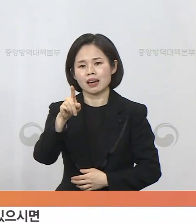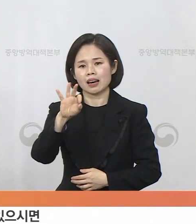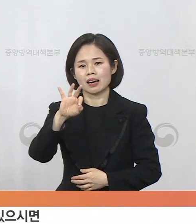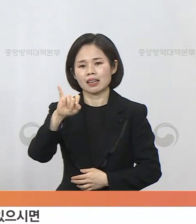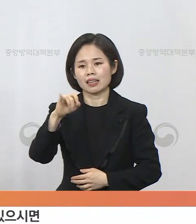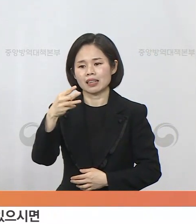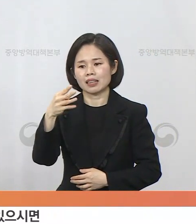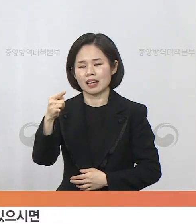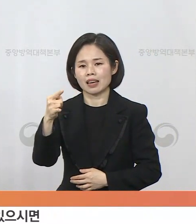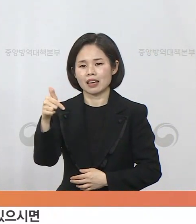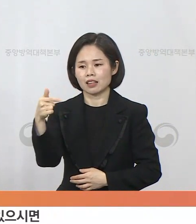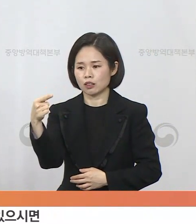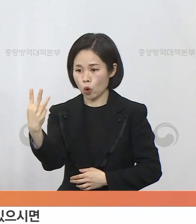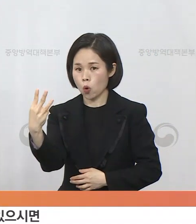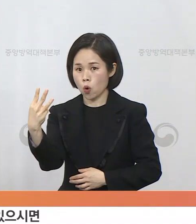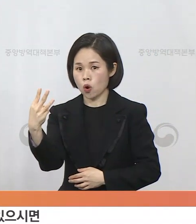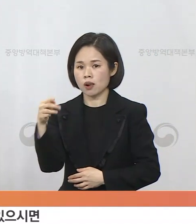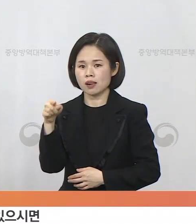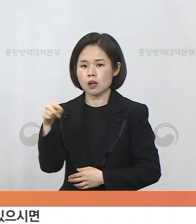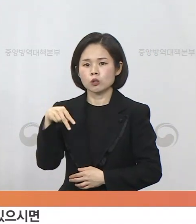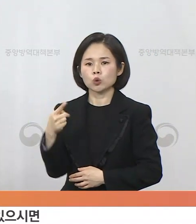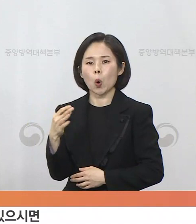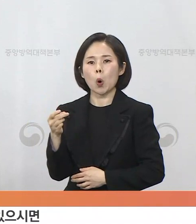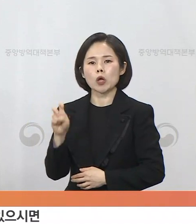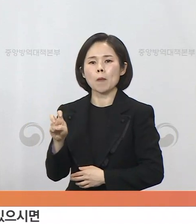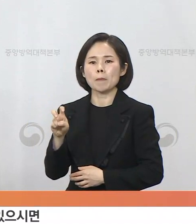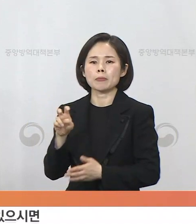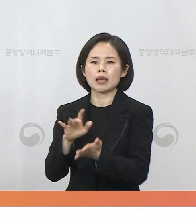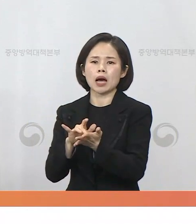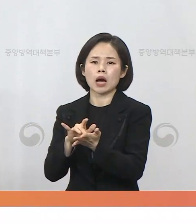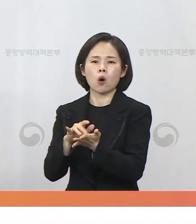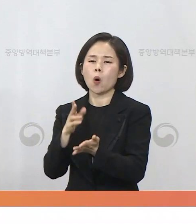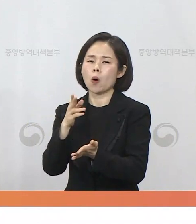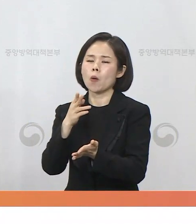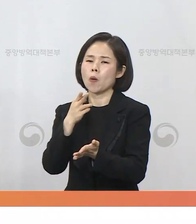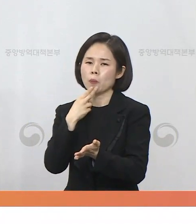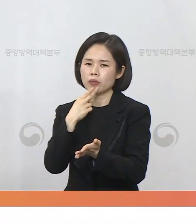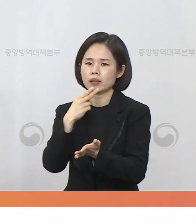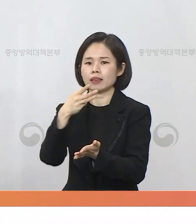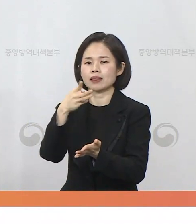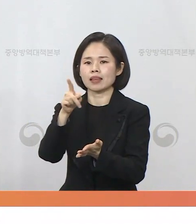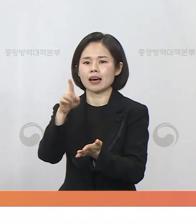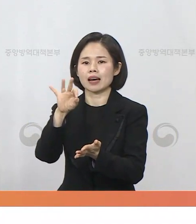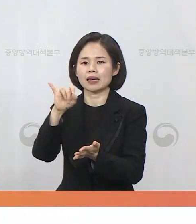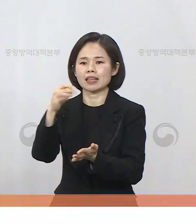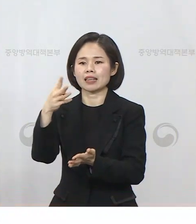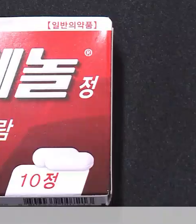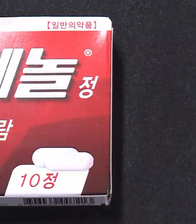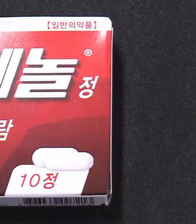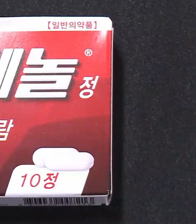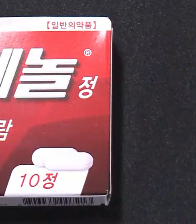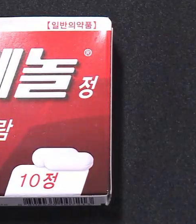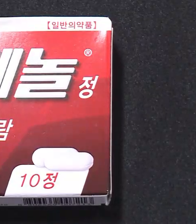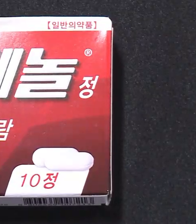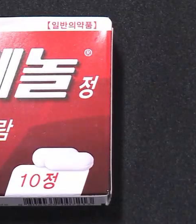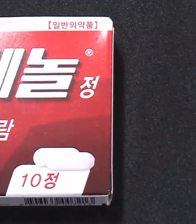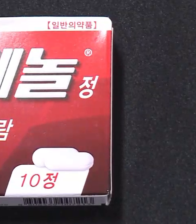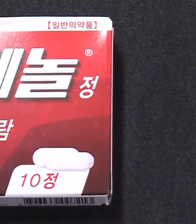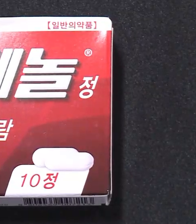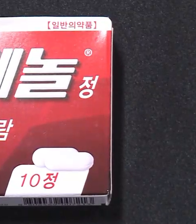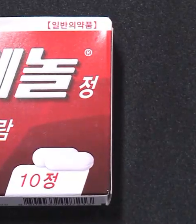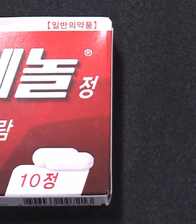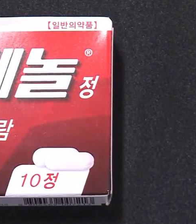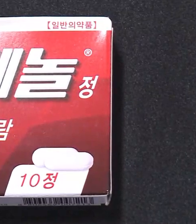소염 그 효과가 없는 진통제는 복용을 하시는 게 적절할 것 같습니다 이 발언 이후